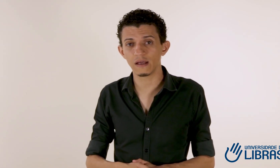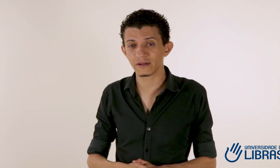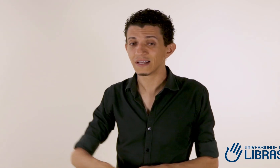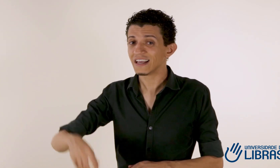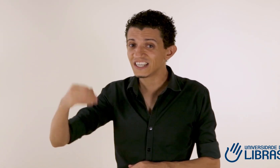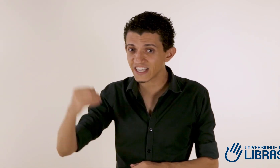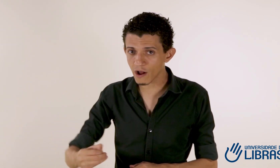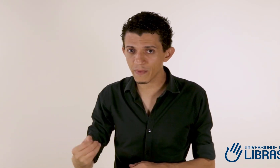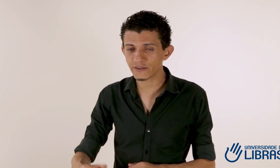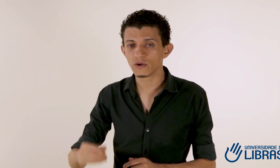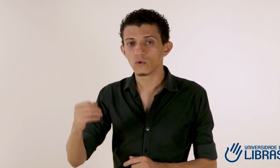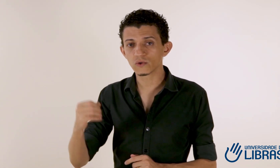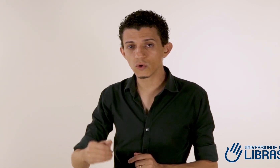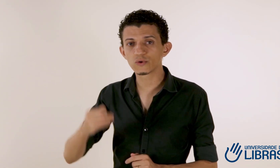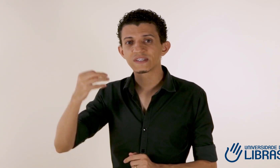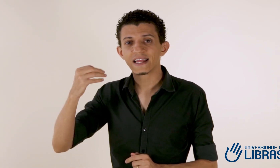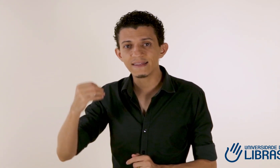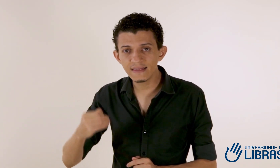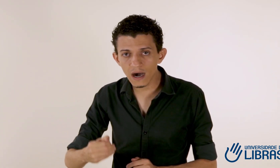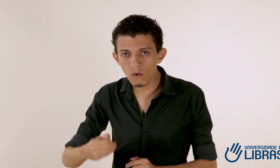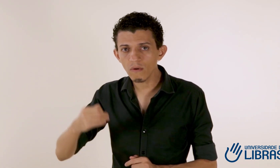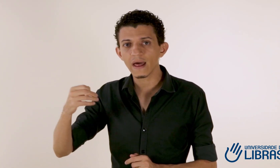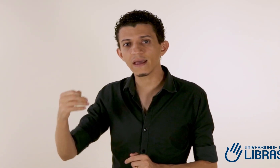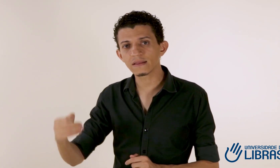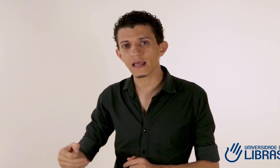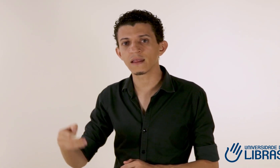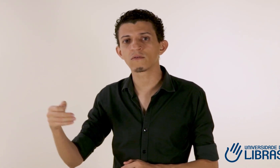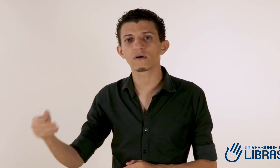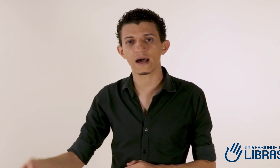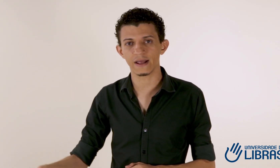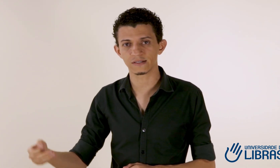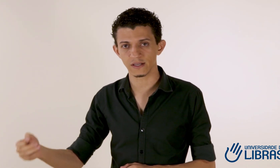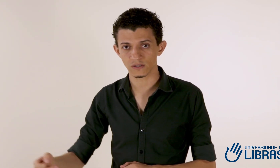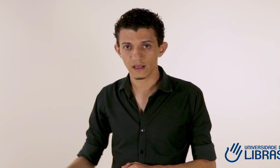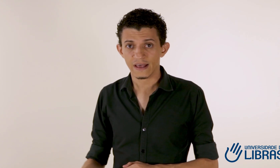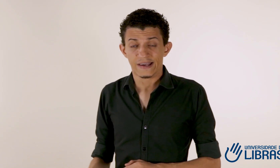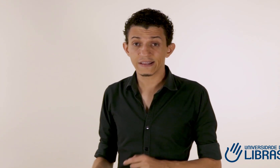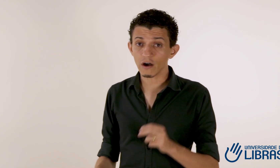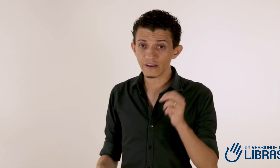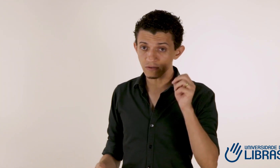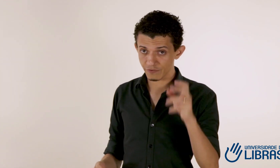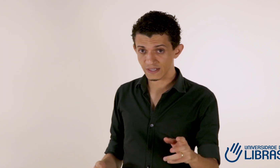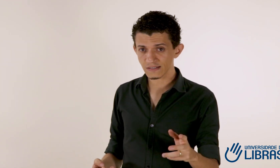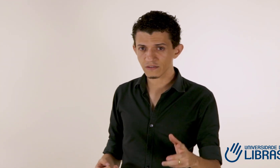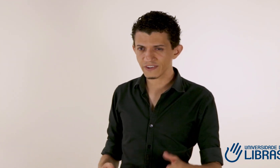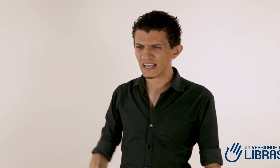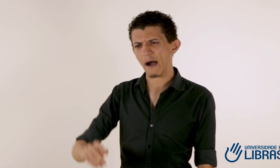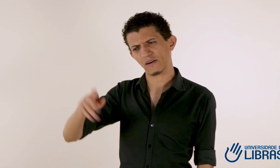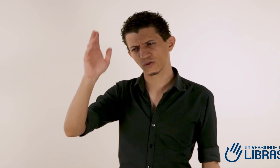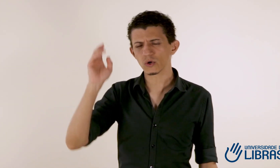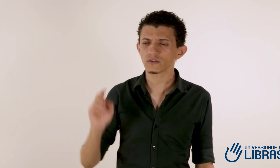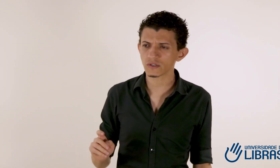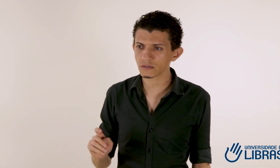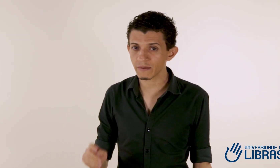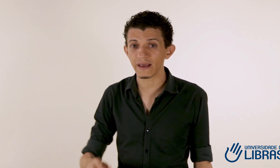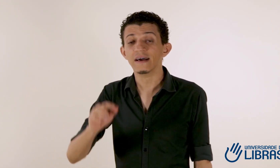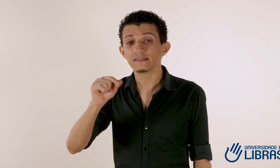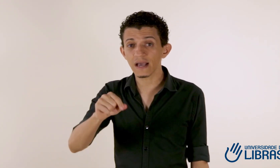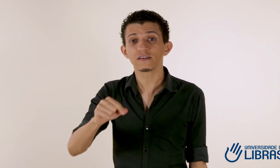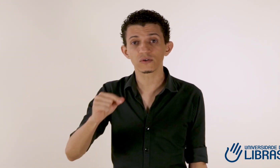Libras e geralmente os surdos não entendem com clareza isso. E talvez quando eu fizer esse sinal, você fale assim, mas os surdos usam também. Sim, eles usam,